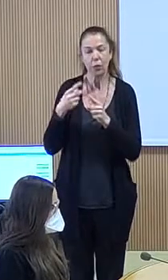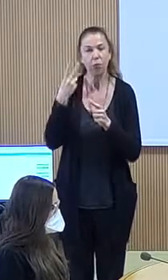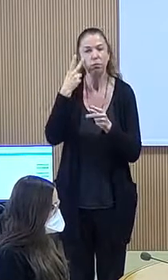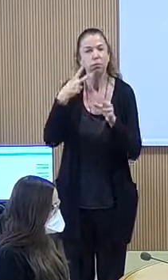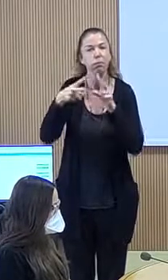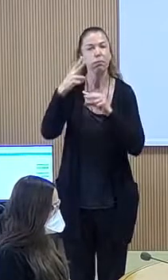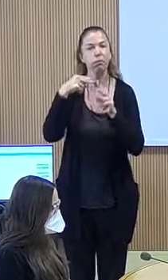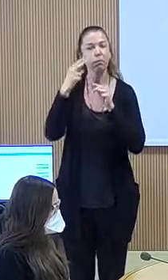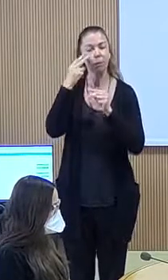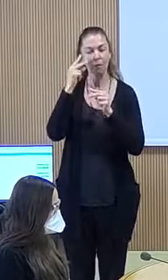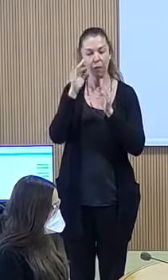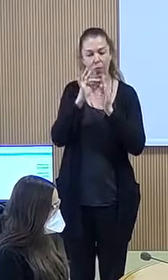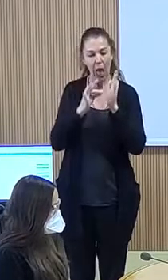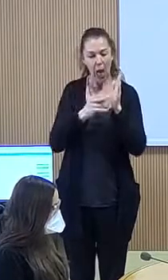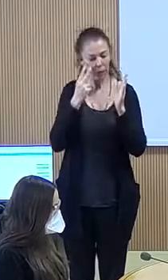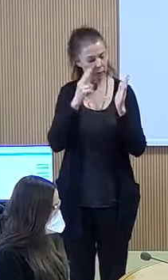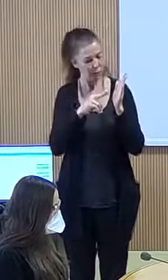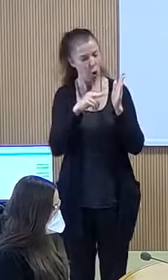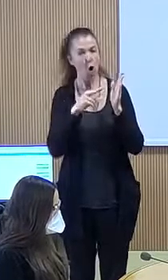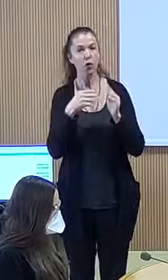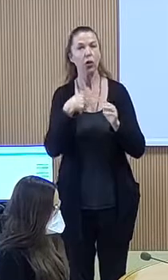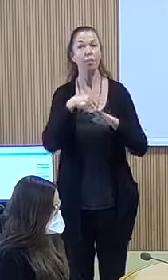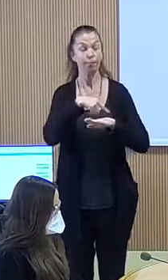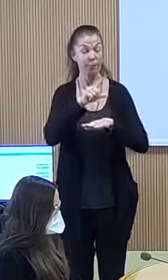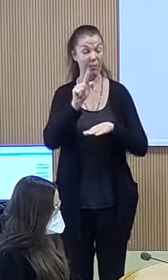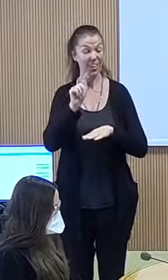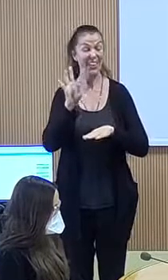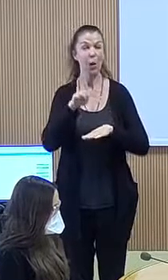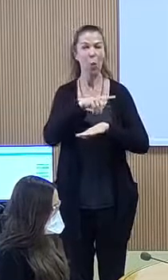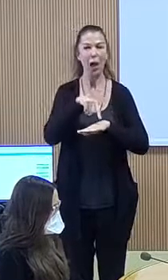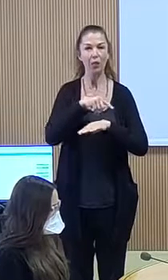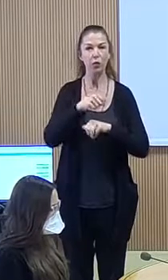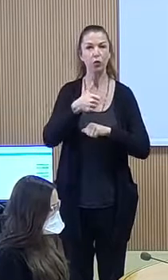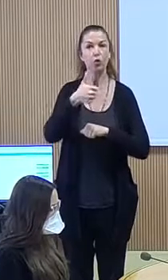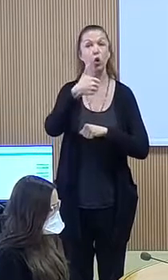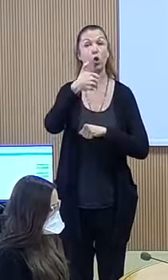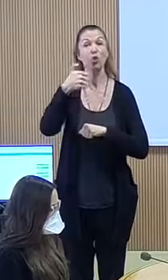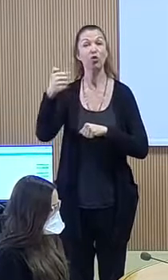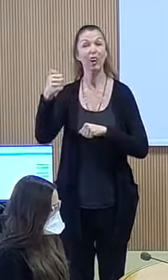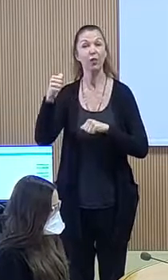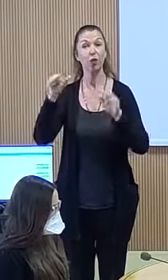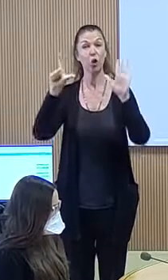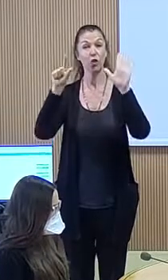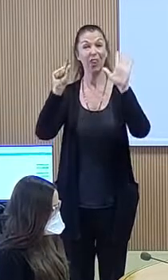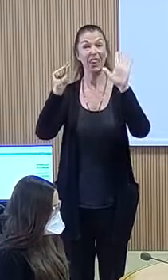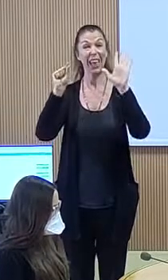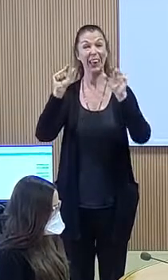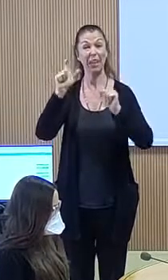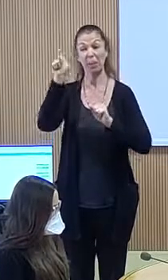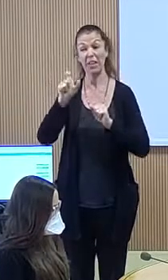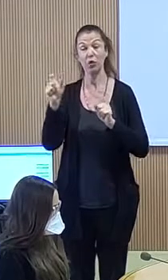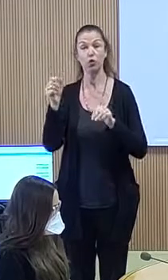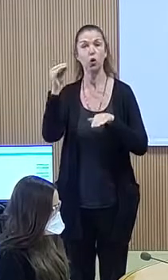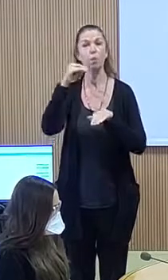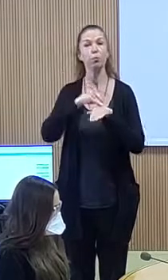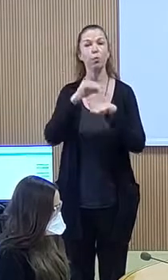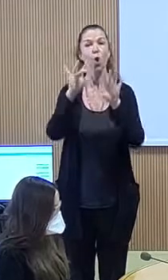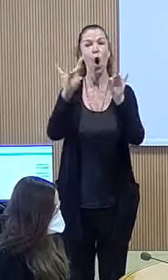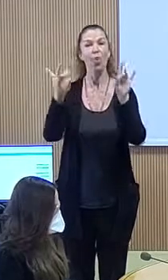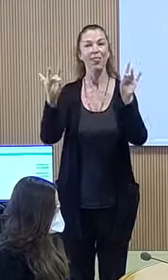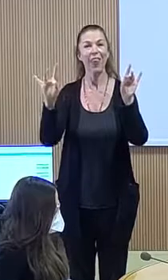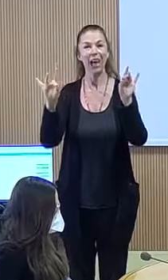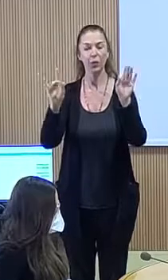nelle 24 ore e 170 persone contagiate in più che è un po la punta massima che è stato raggiunto